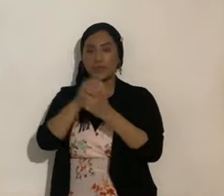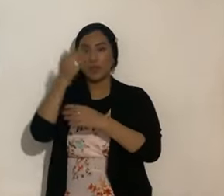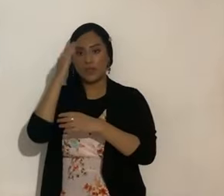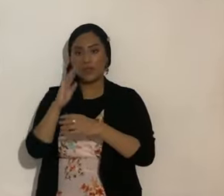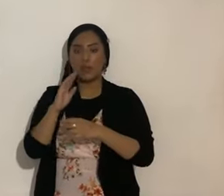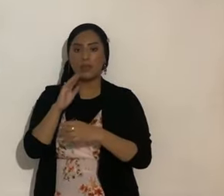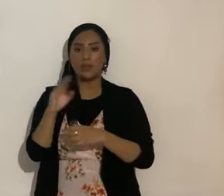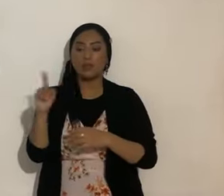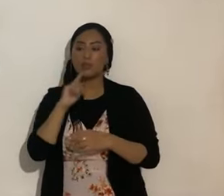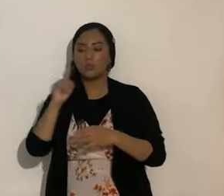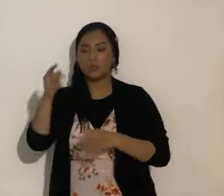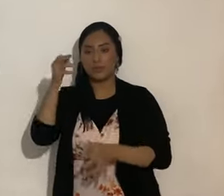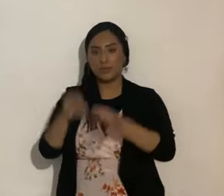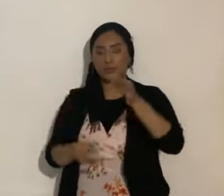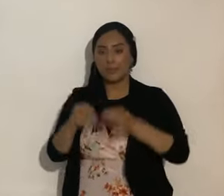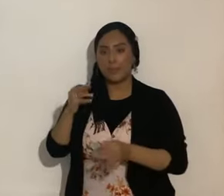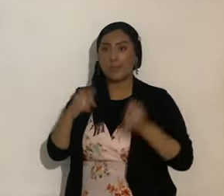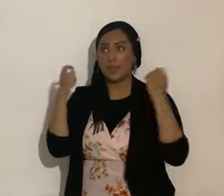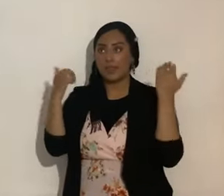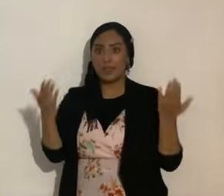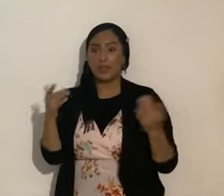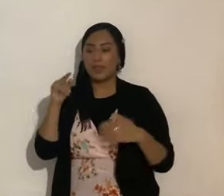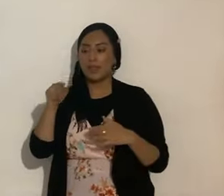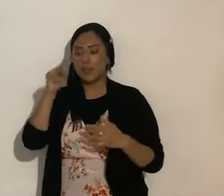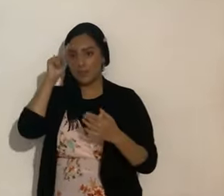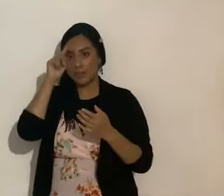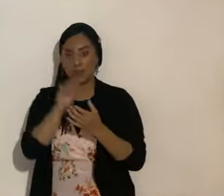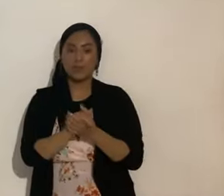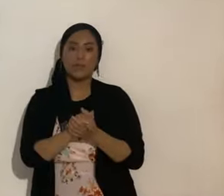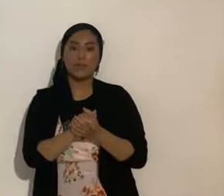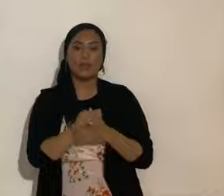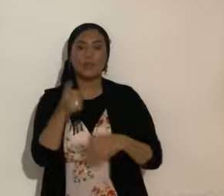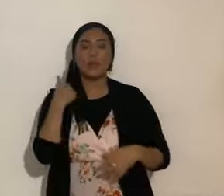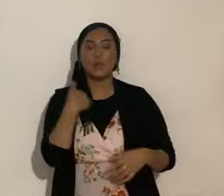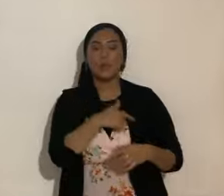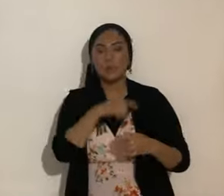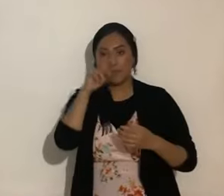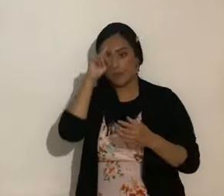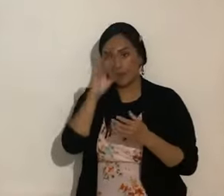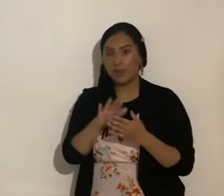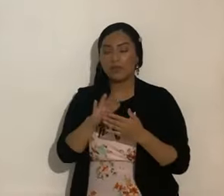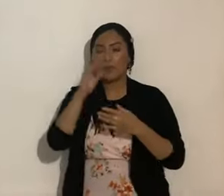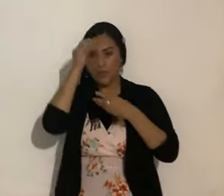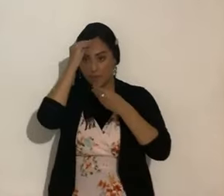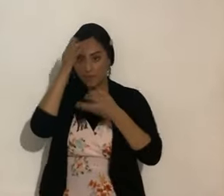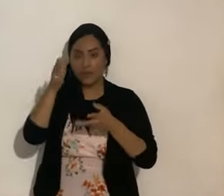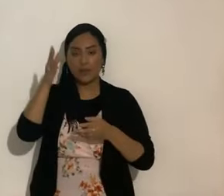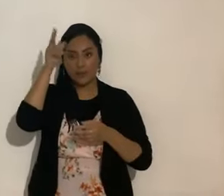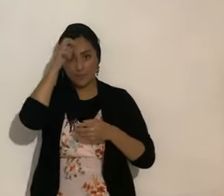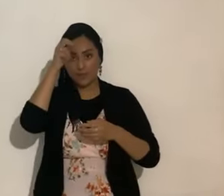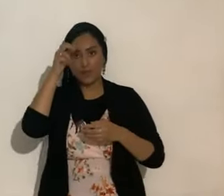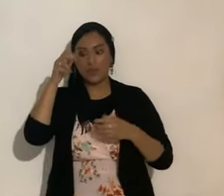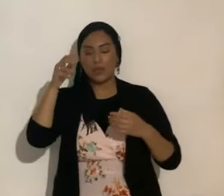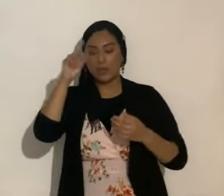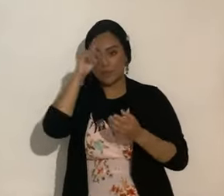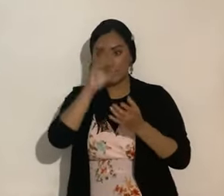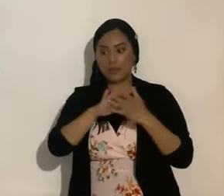le fue contado por justicia. Aleluya, porque creyó. Nosotros creemos, entonces obedecemos, porque los demonios creen y